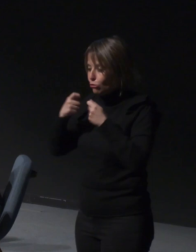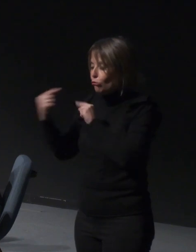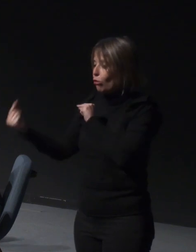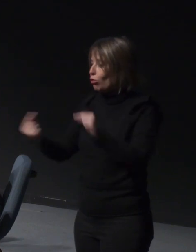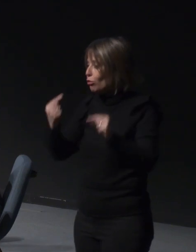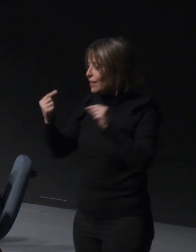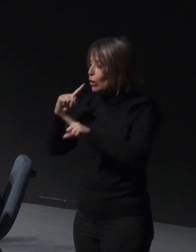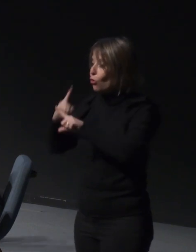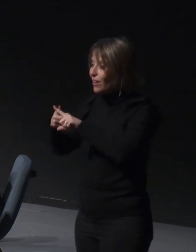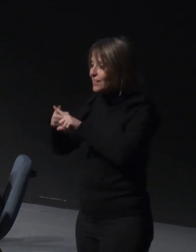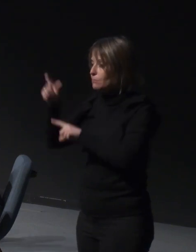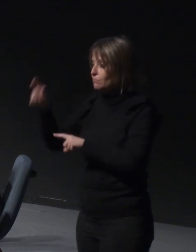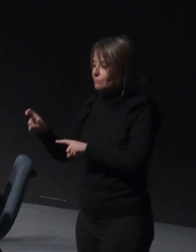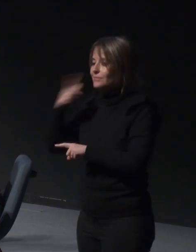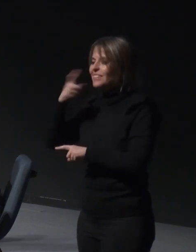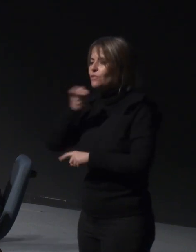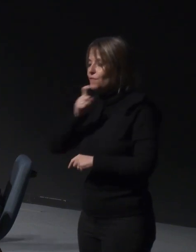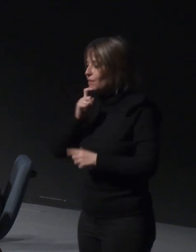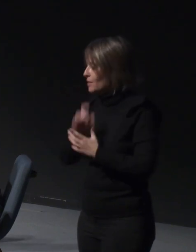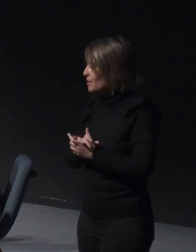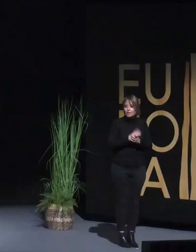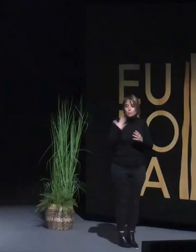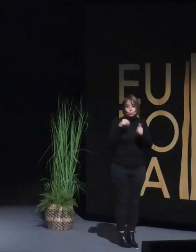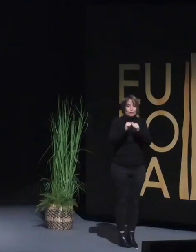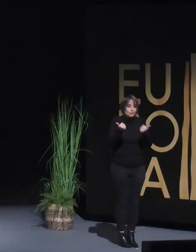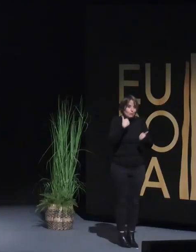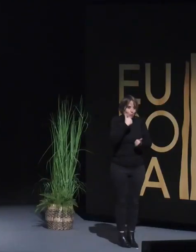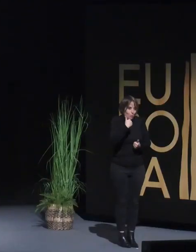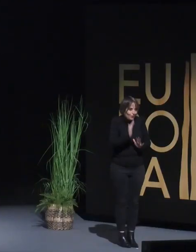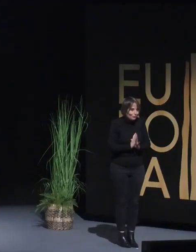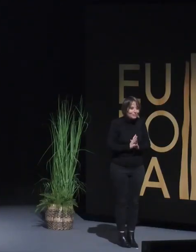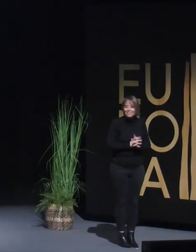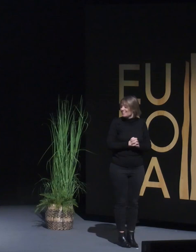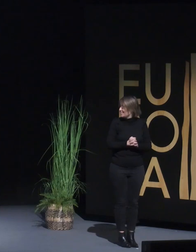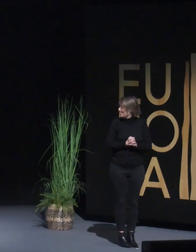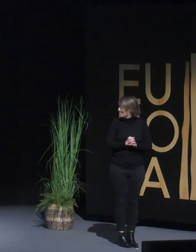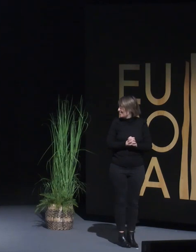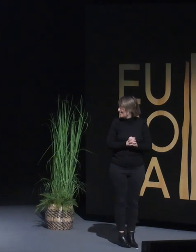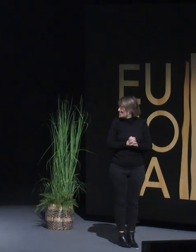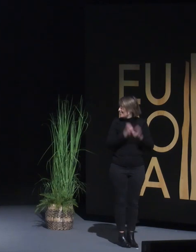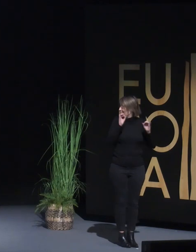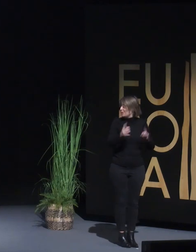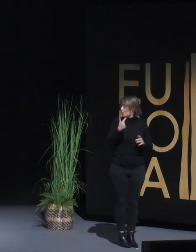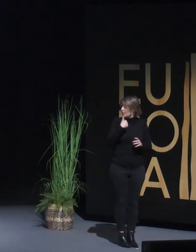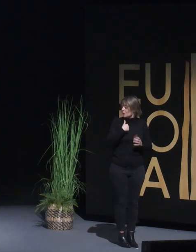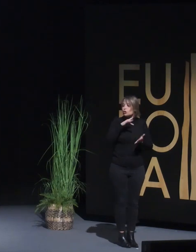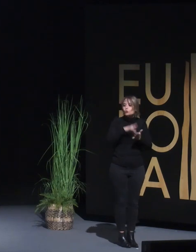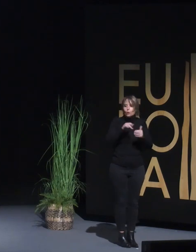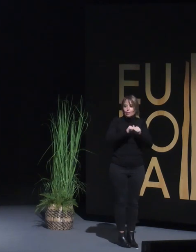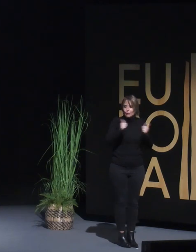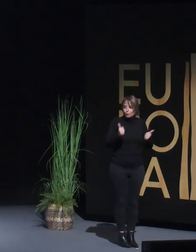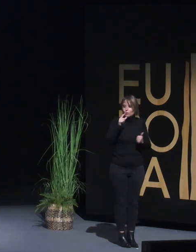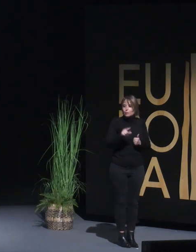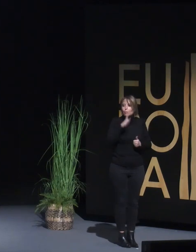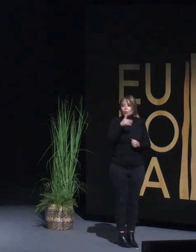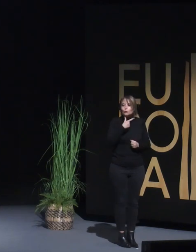tu ex es difícil? Por algo te has separado. Igual que yo. Yo también he pasado por un divorcio. Por eso me gusta hablar